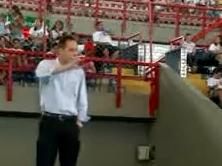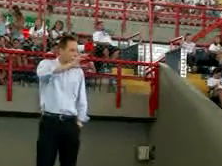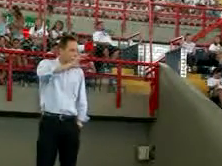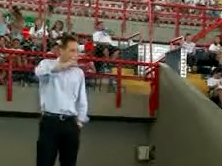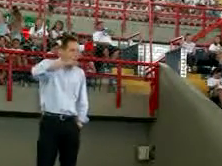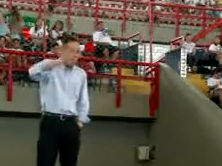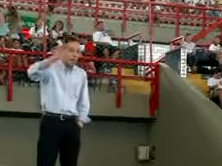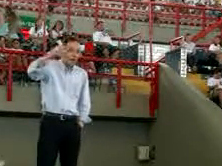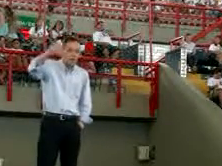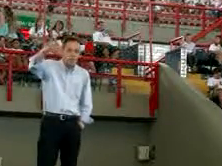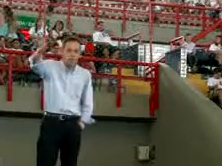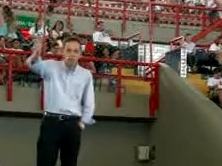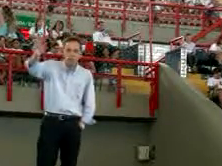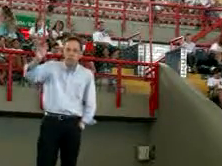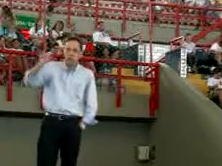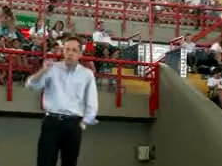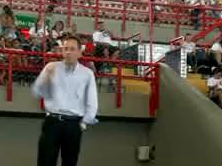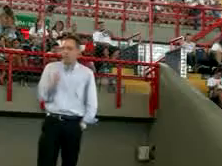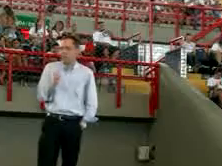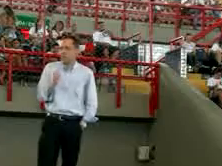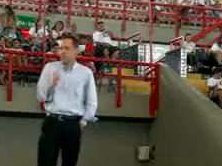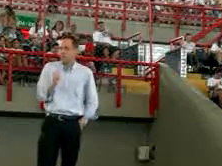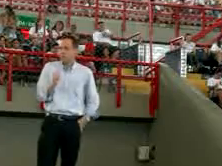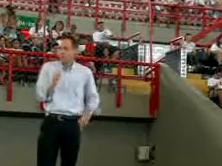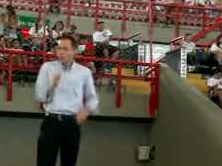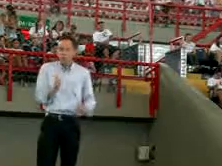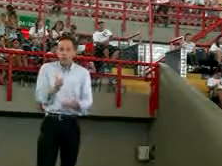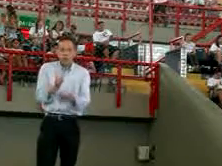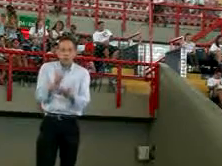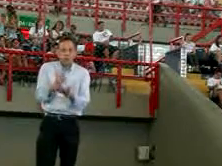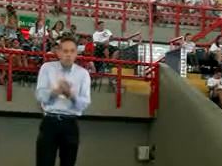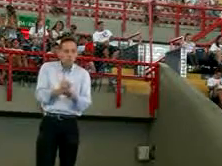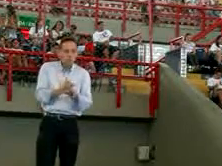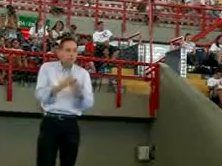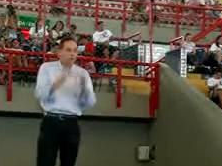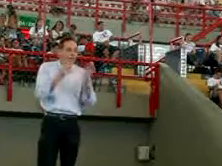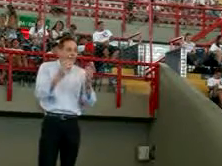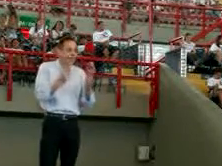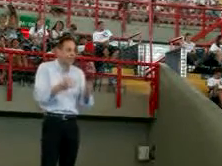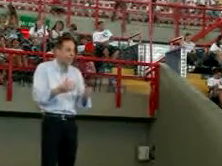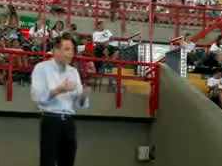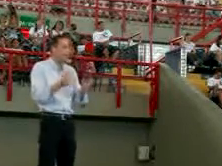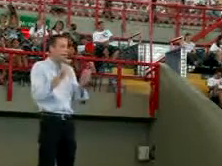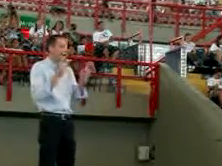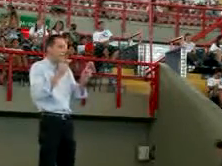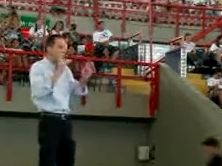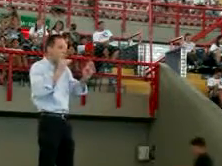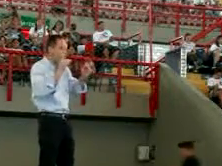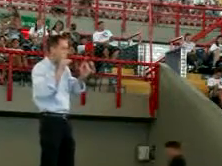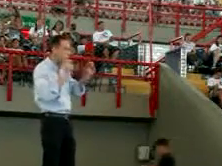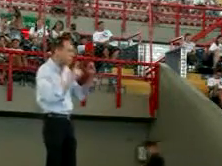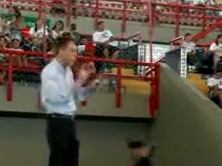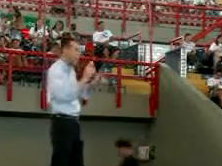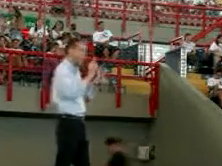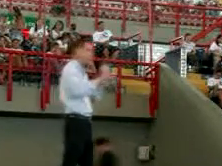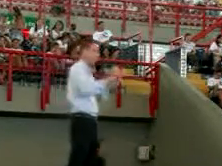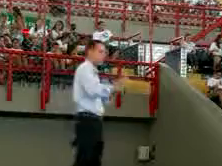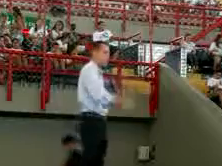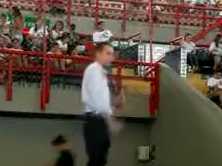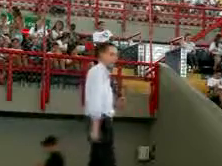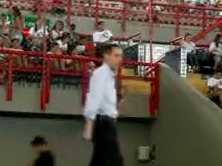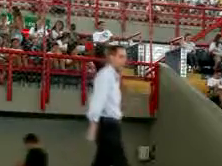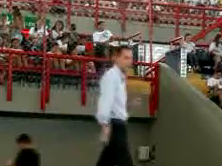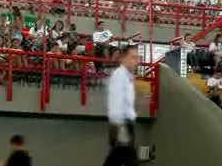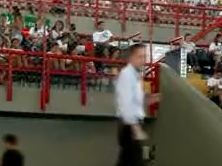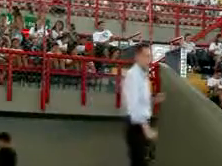um dos períodos mais maravilhosos da história do Brasil, porque foi uma experiência republicana